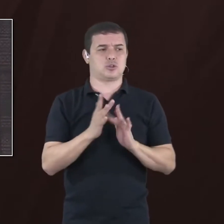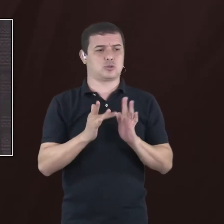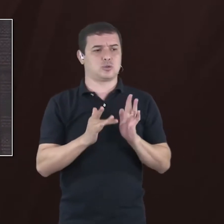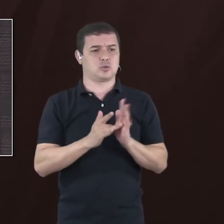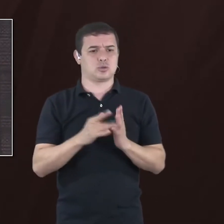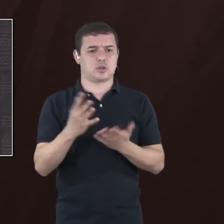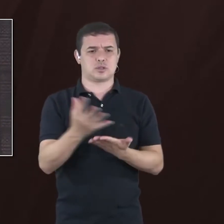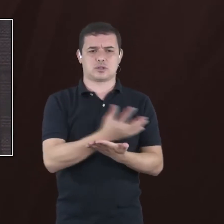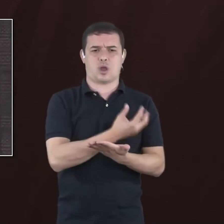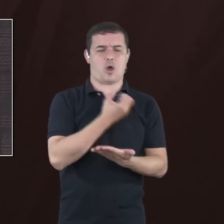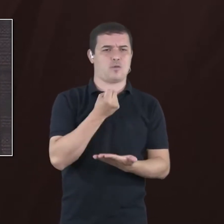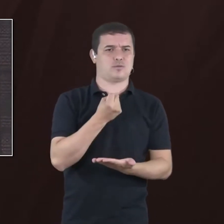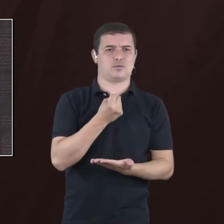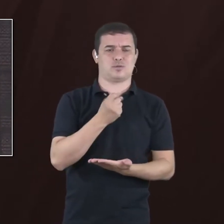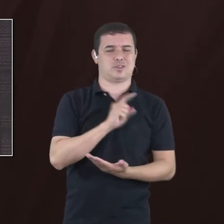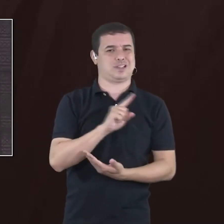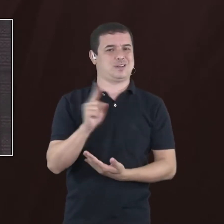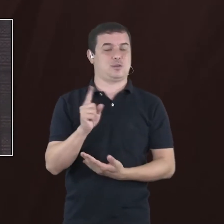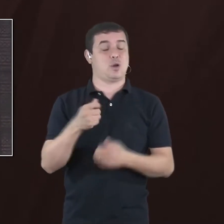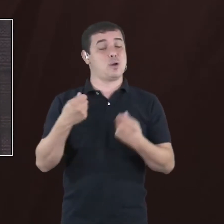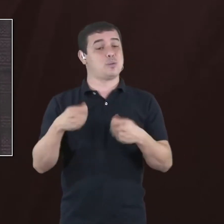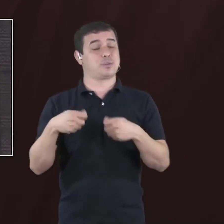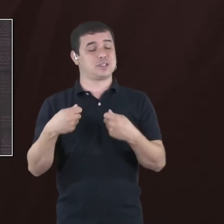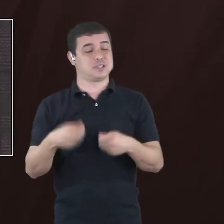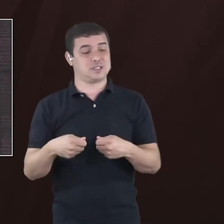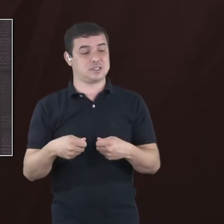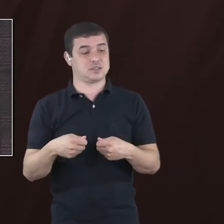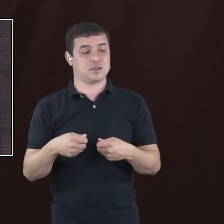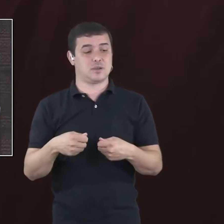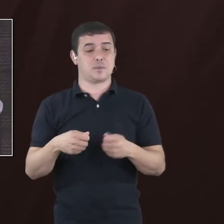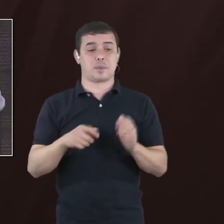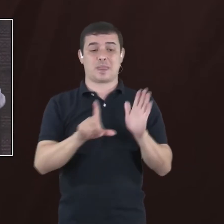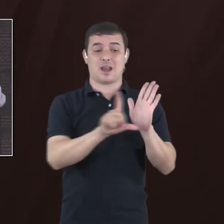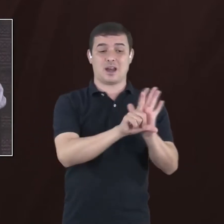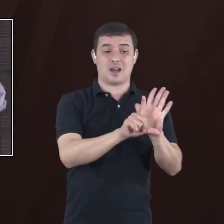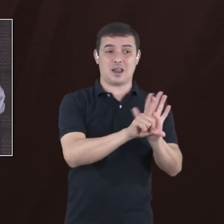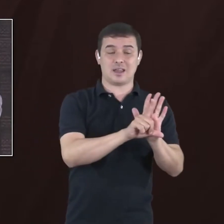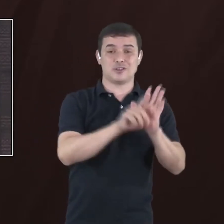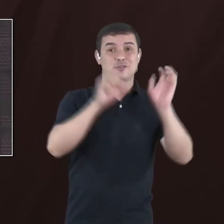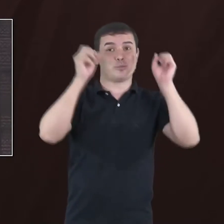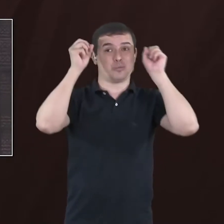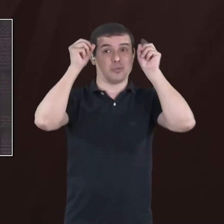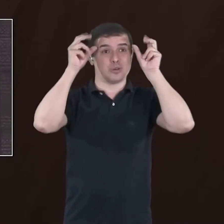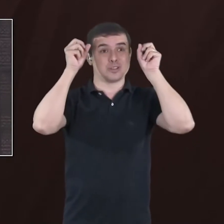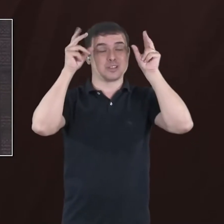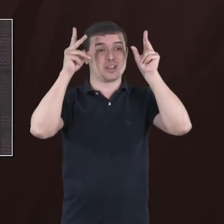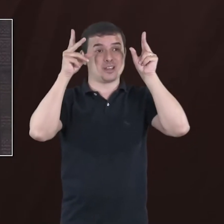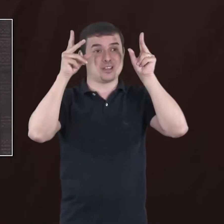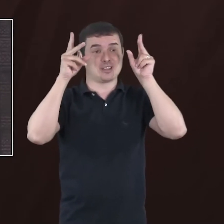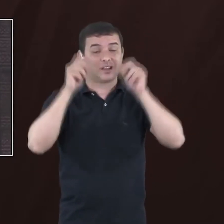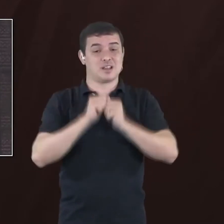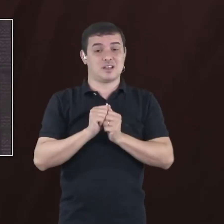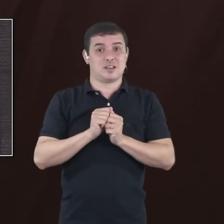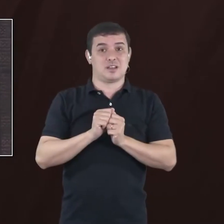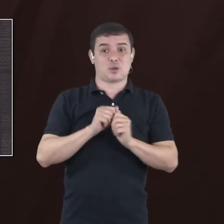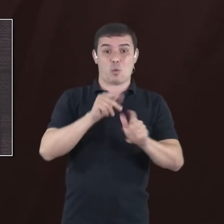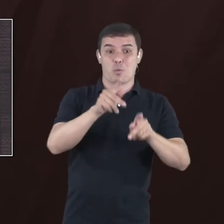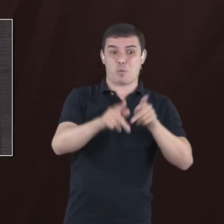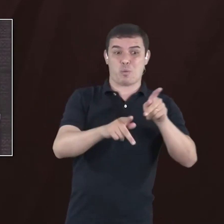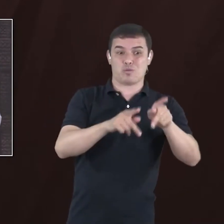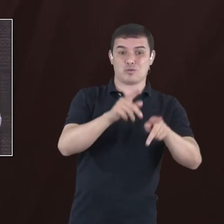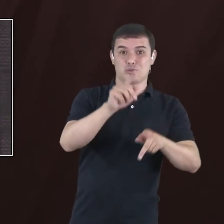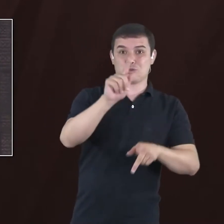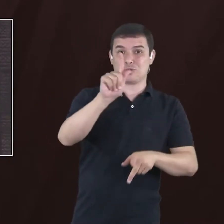circuncisão e também observância da lei de Moisés. Isso confundiu a cabeça dos gálatas. Então eu só